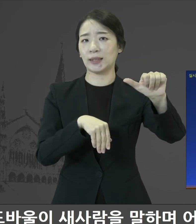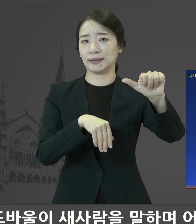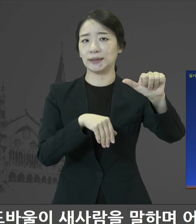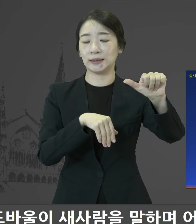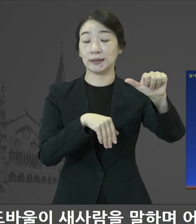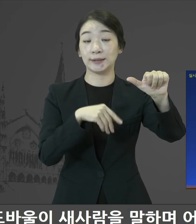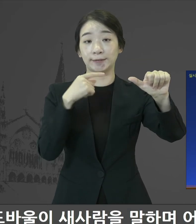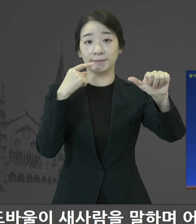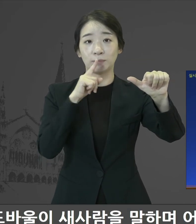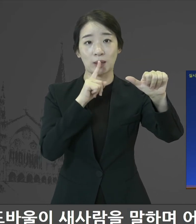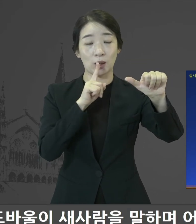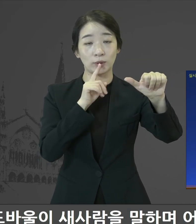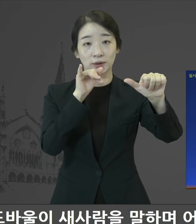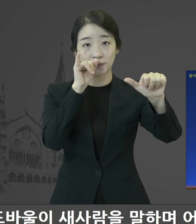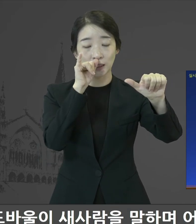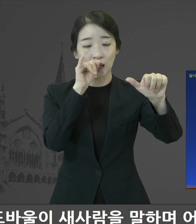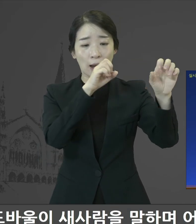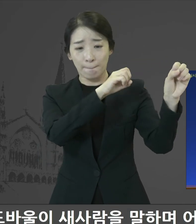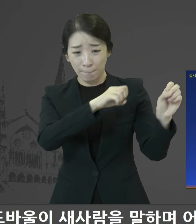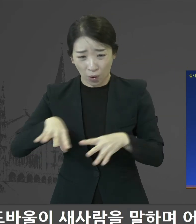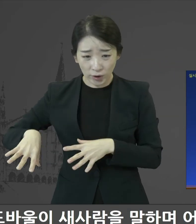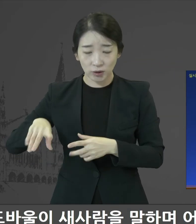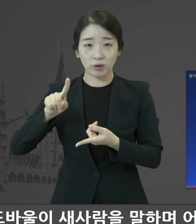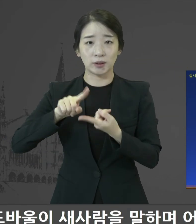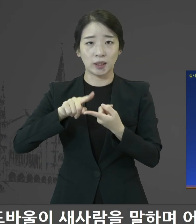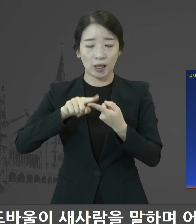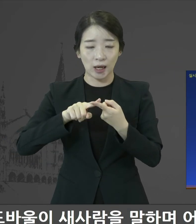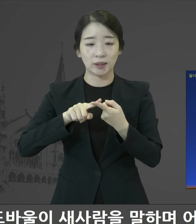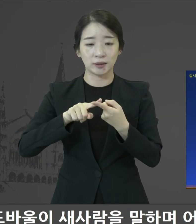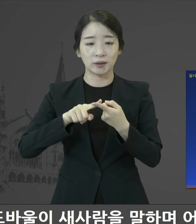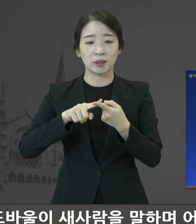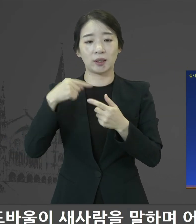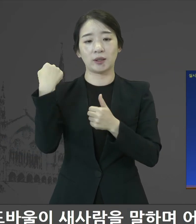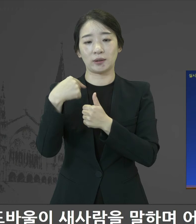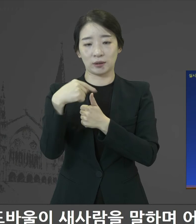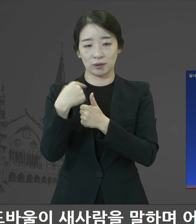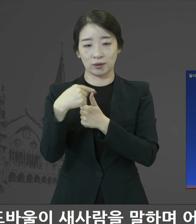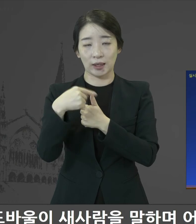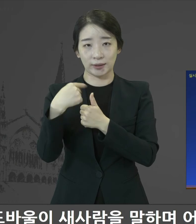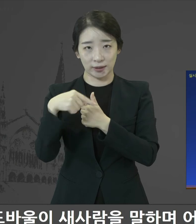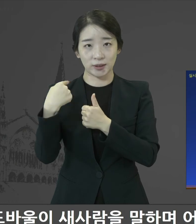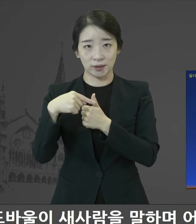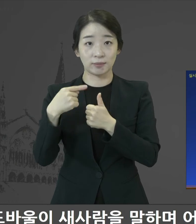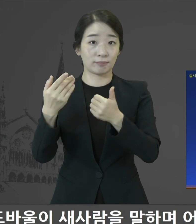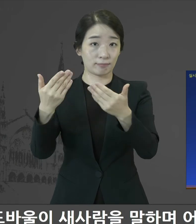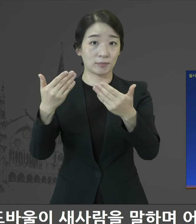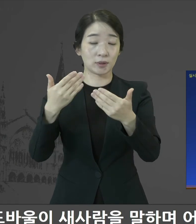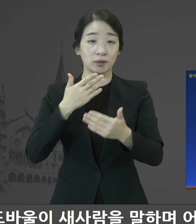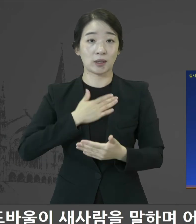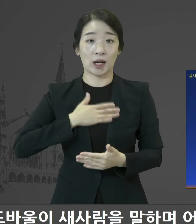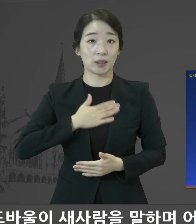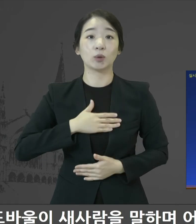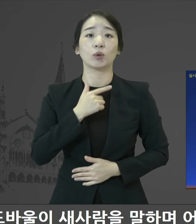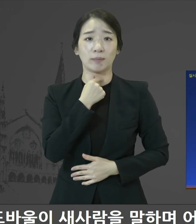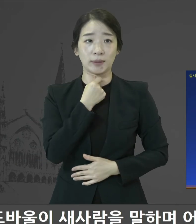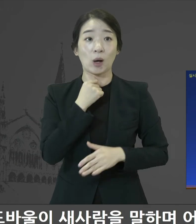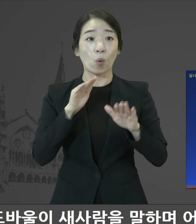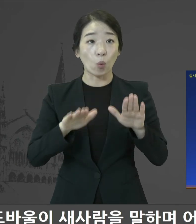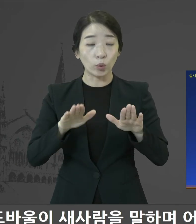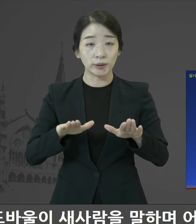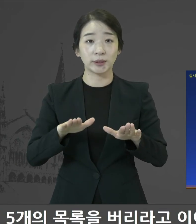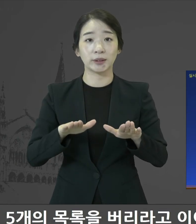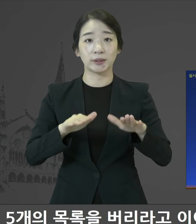얘기하는지, 이 버림의 방법에 관한 교훈을 살펴보려고 합니다. 자, 다시 한번 이제 본문으로 다가와 주시면요,